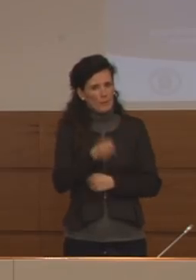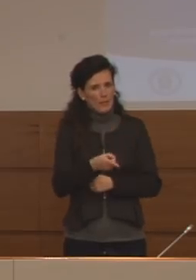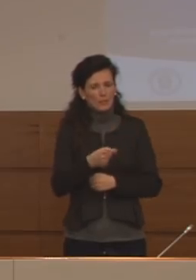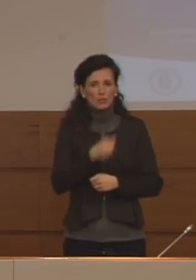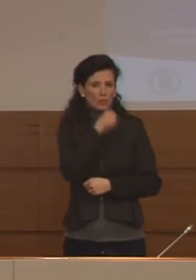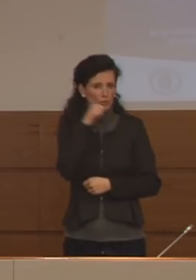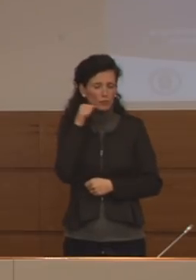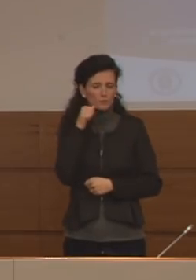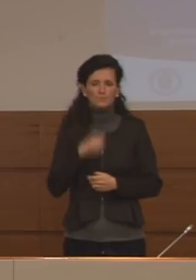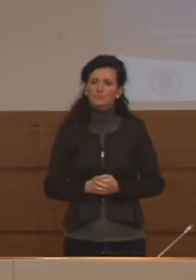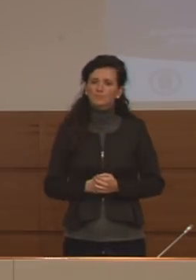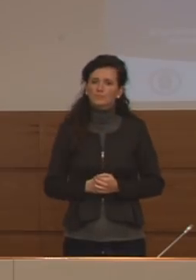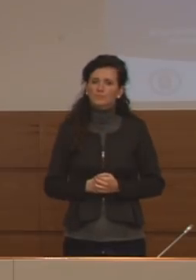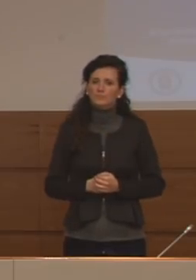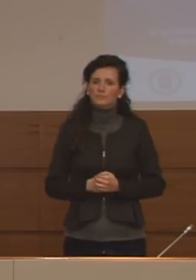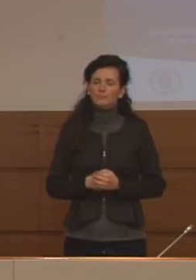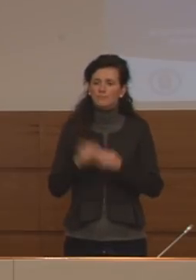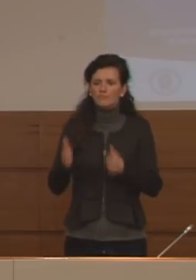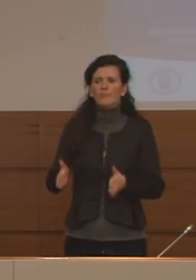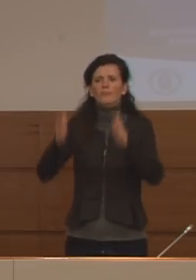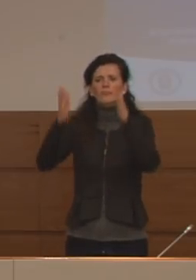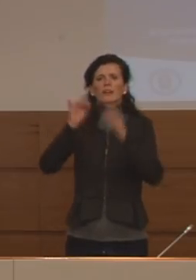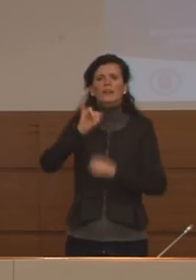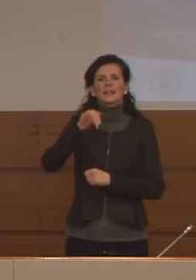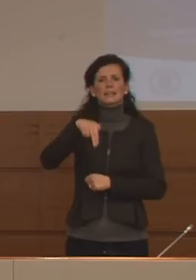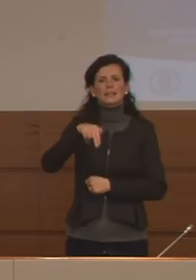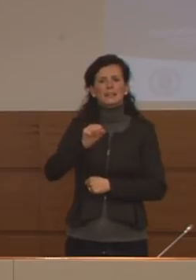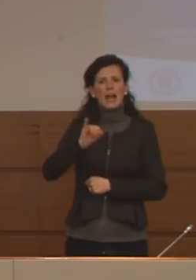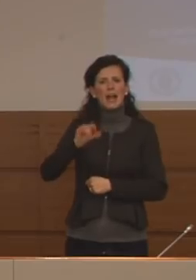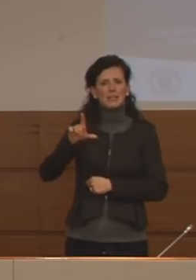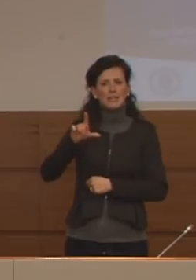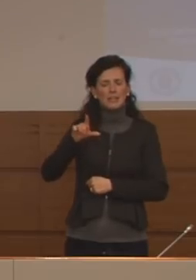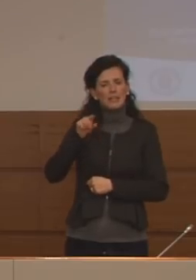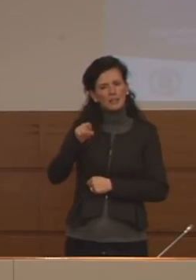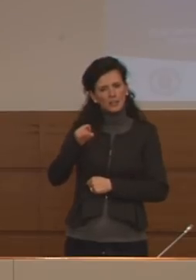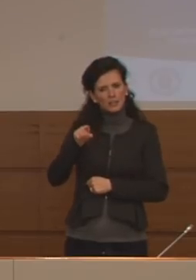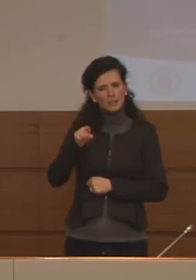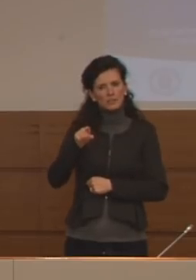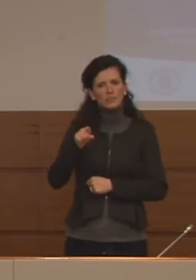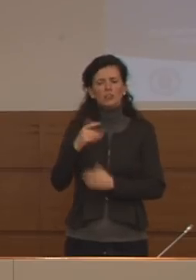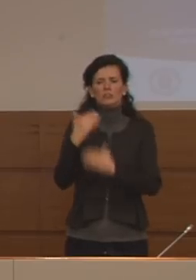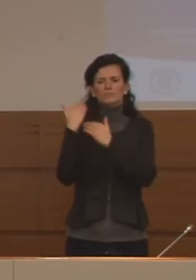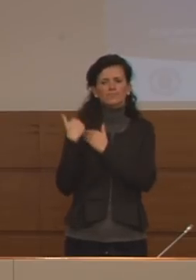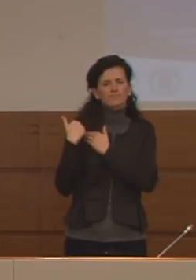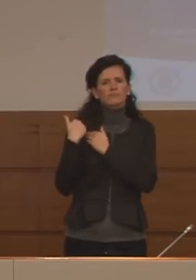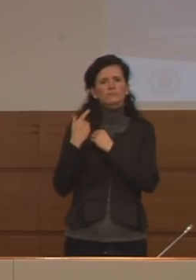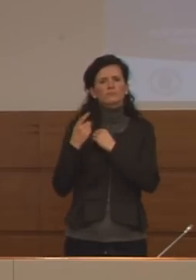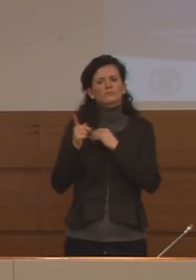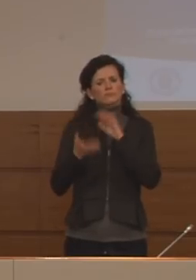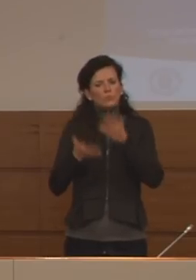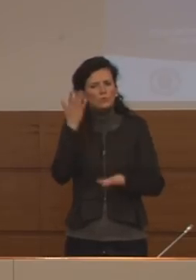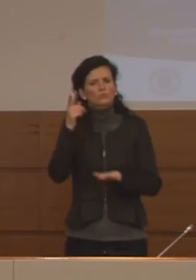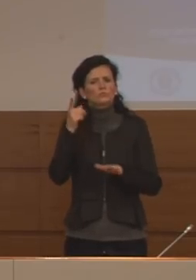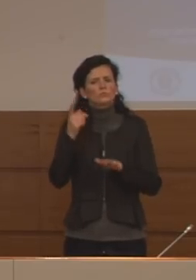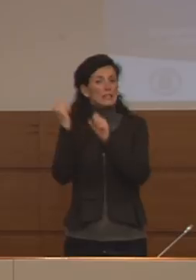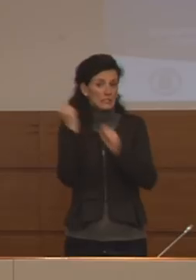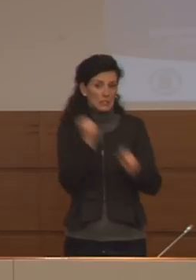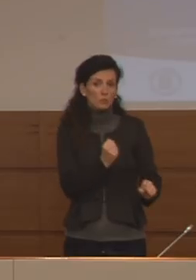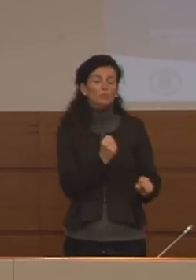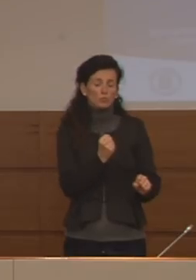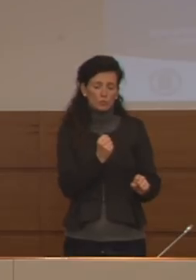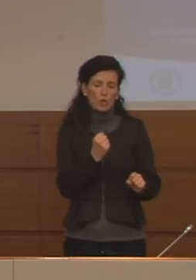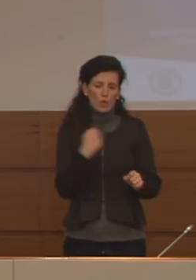l'inail innanzitutto con la sua funzione assicurativa la funzione istituzionalmente più